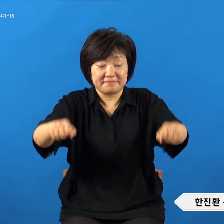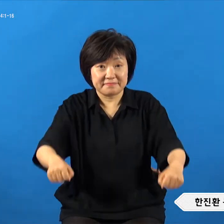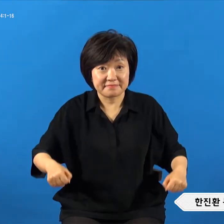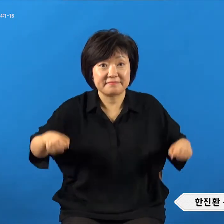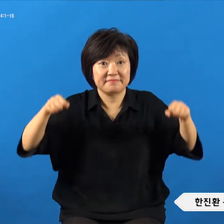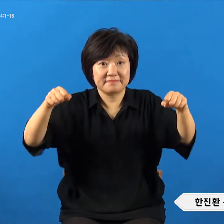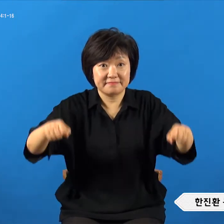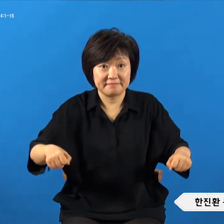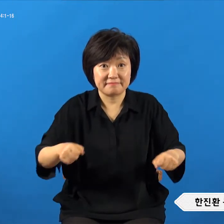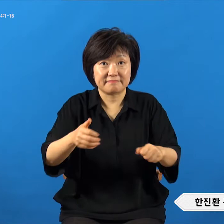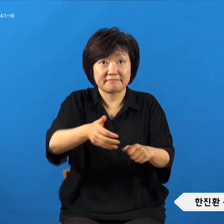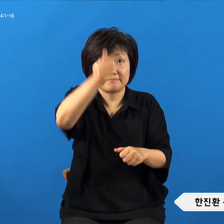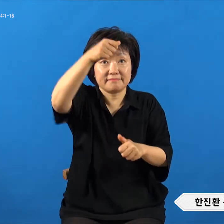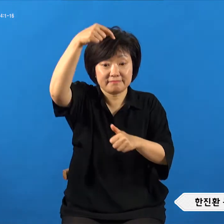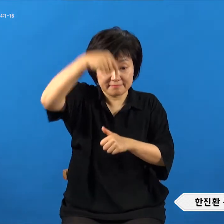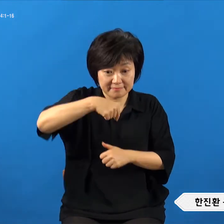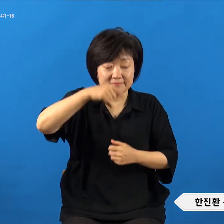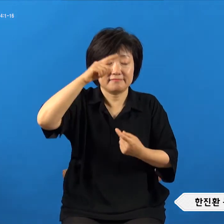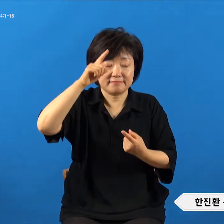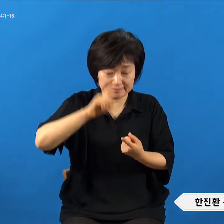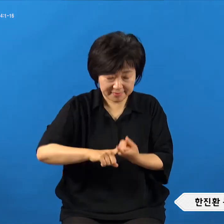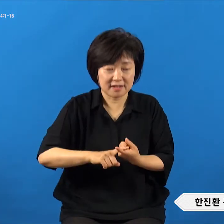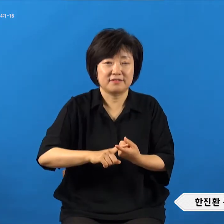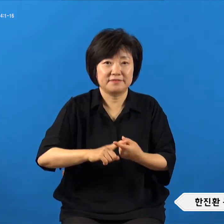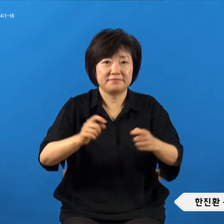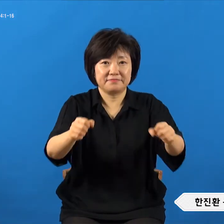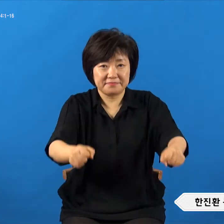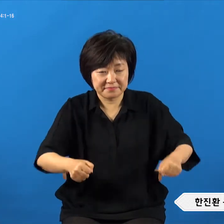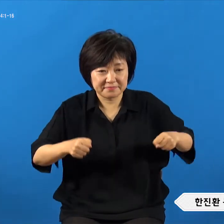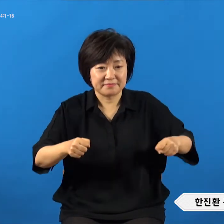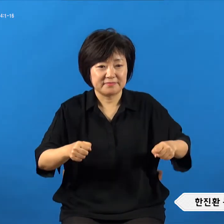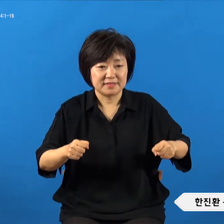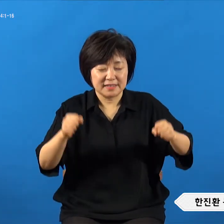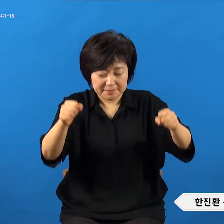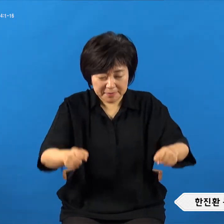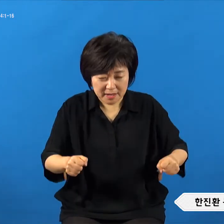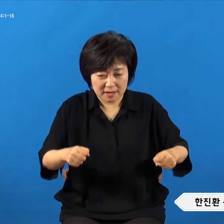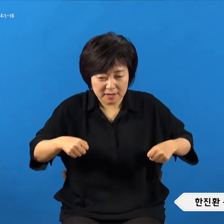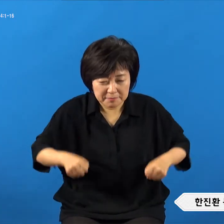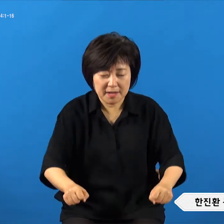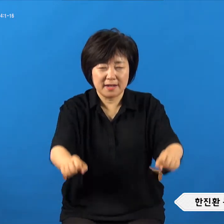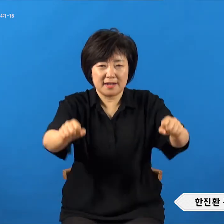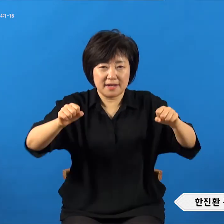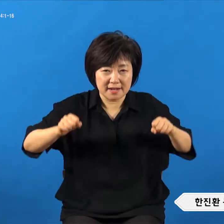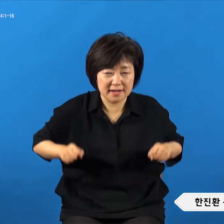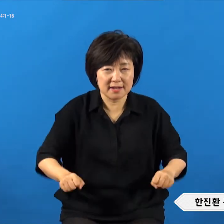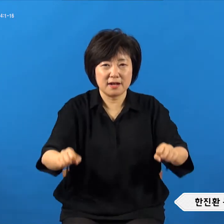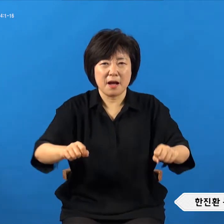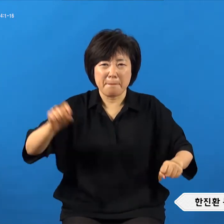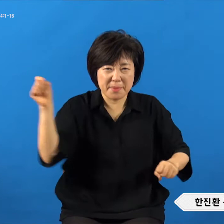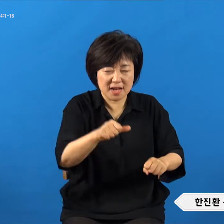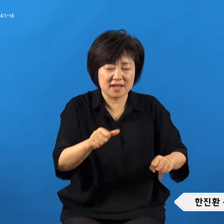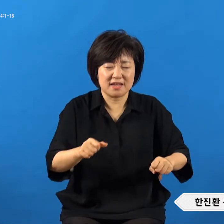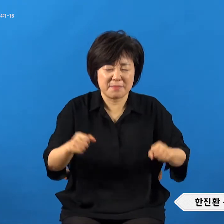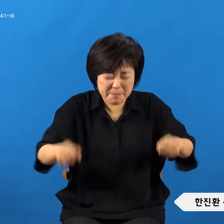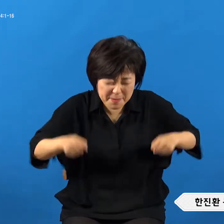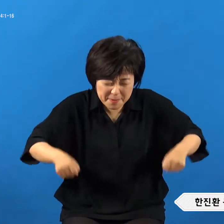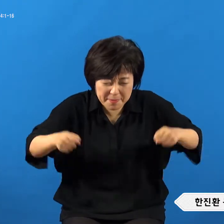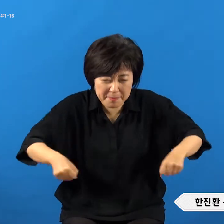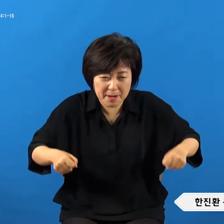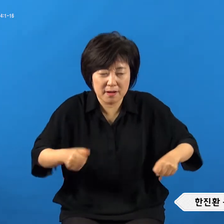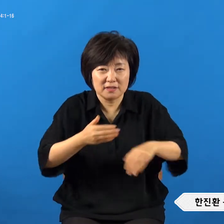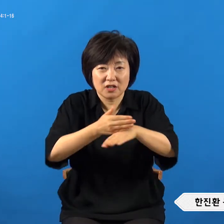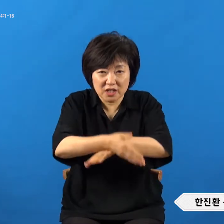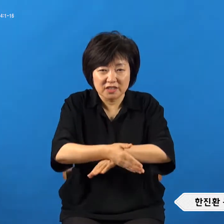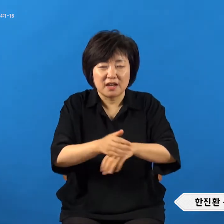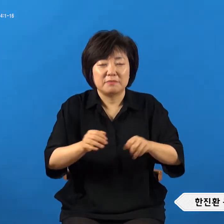명령대로만 움직입니다. 지휘관이 앞으로 하면 앞으로 젓고 뒤로 하면 뒤로 젓고 빨리 하면 빠르게 젓고 천천히